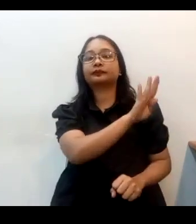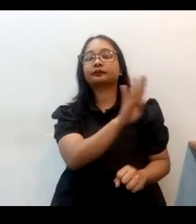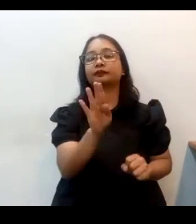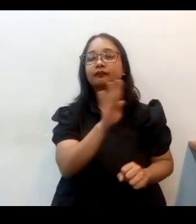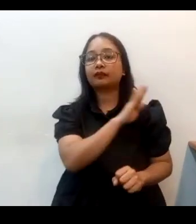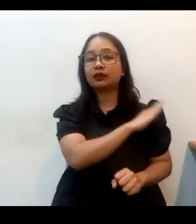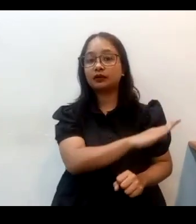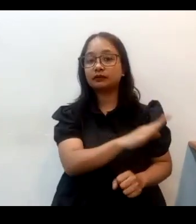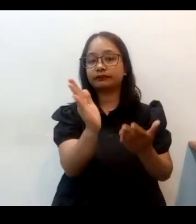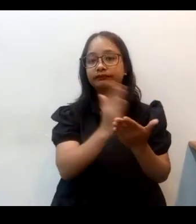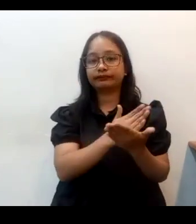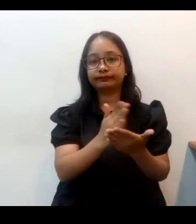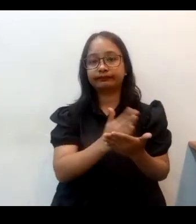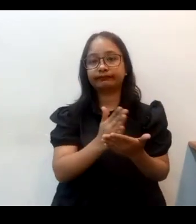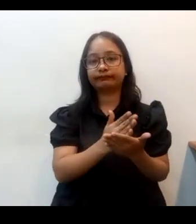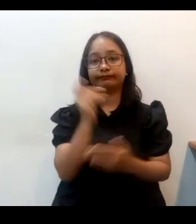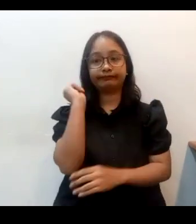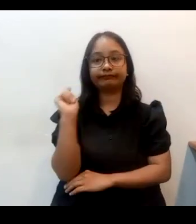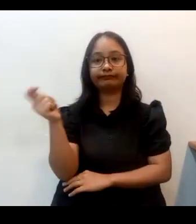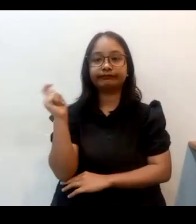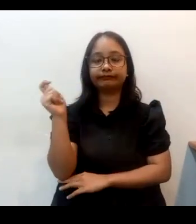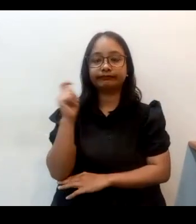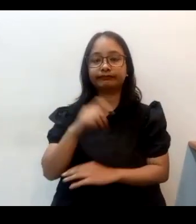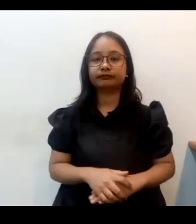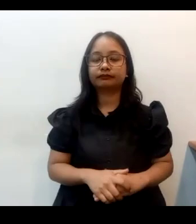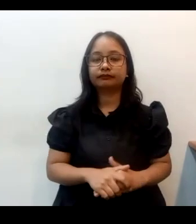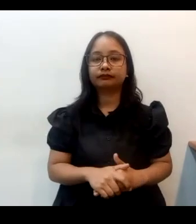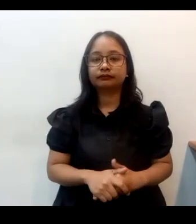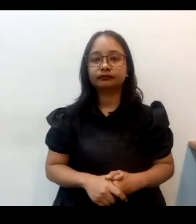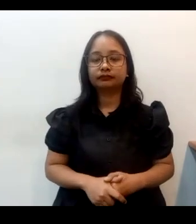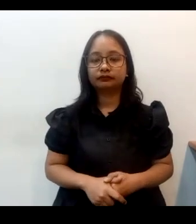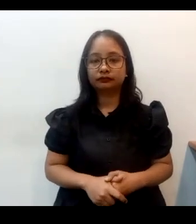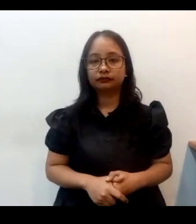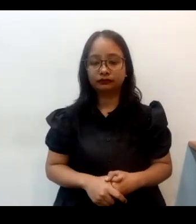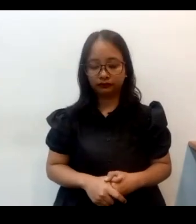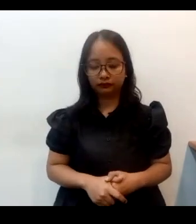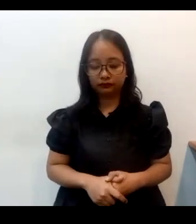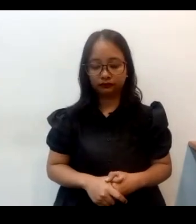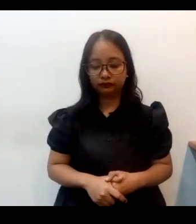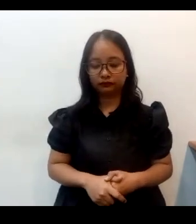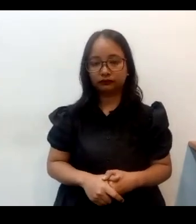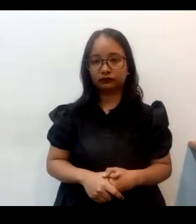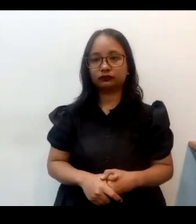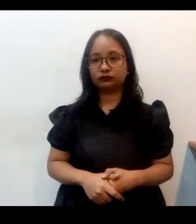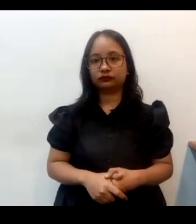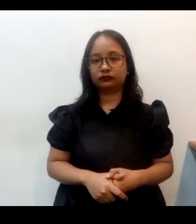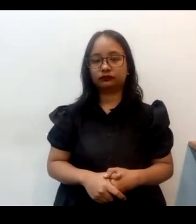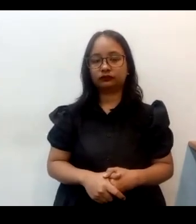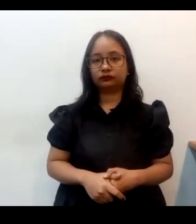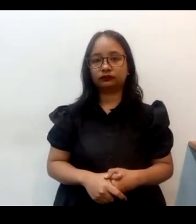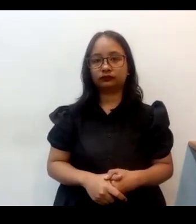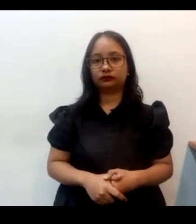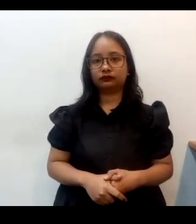sigurado nakaranas ng bagay ay kanya pong sigurado din po mapatotohanan yung kanyang naranasan. When we